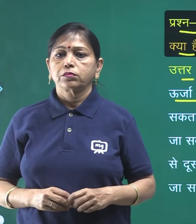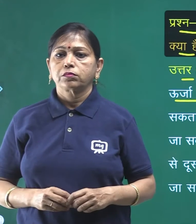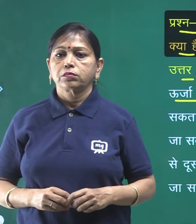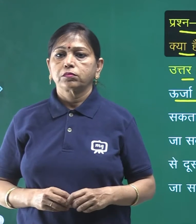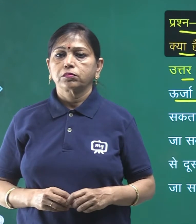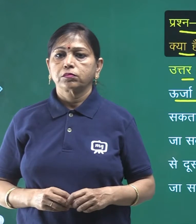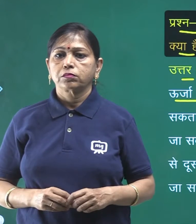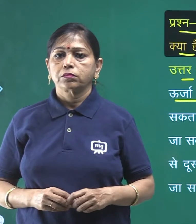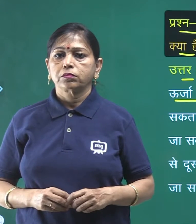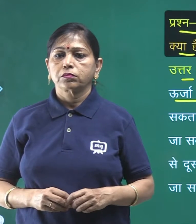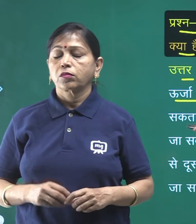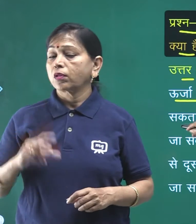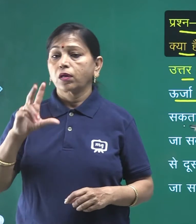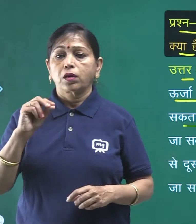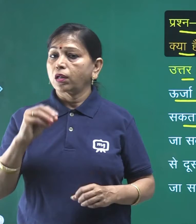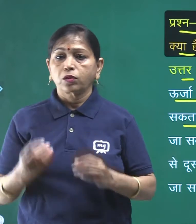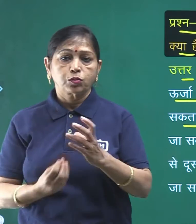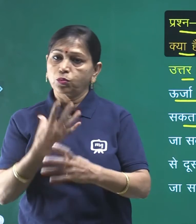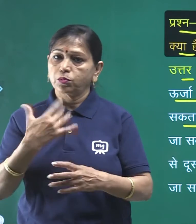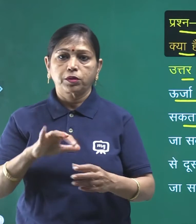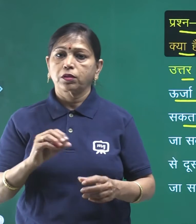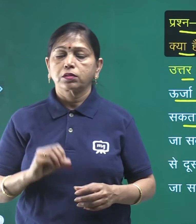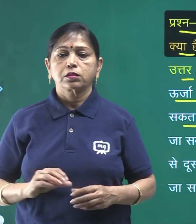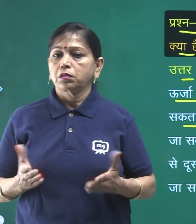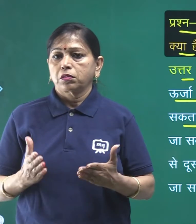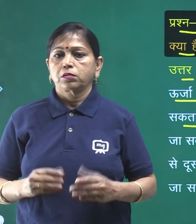न तो उत्पन्न किया जा सकता है